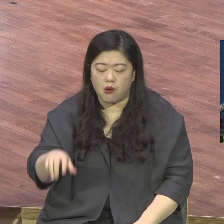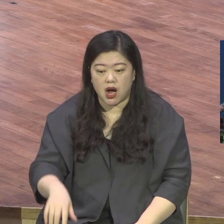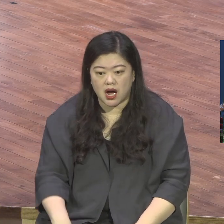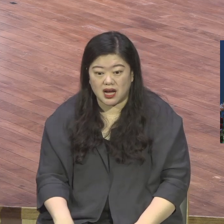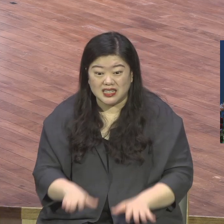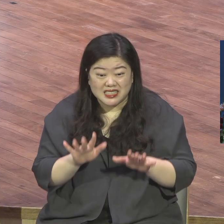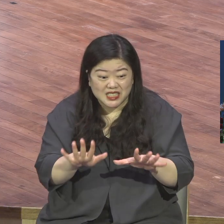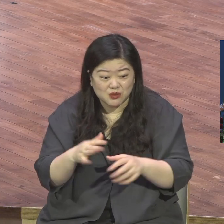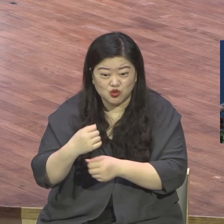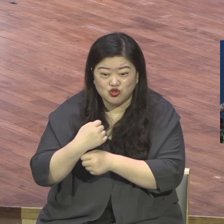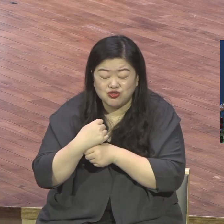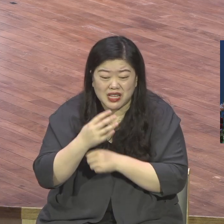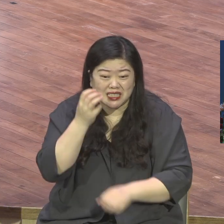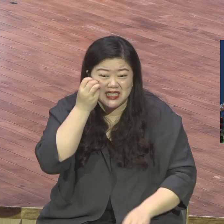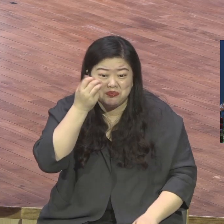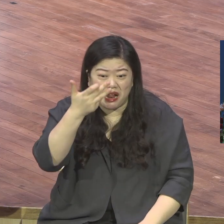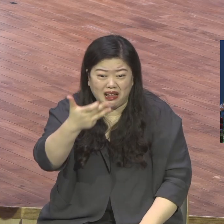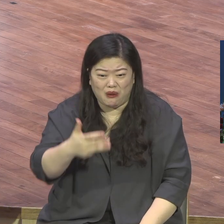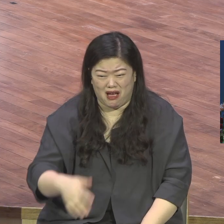요새 군대 그거 뭐 2년 동안 하는 거.